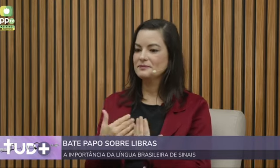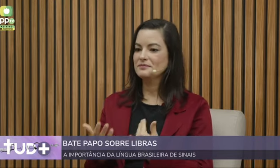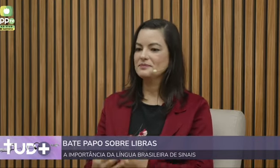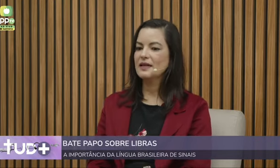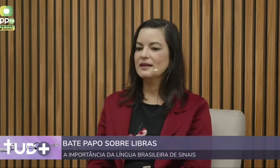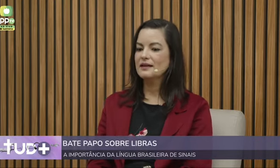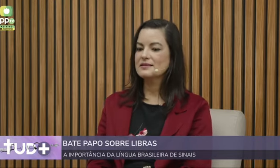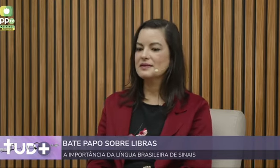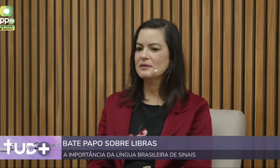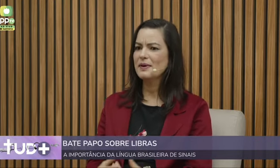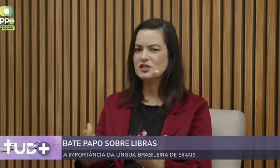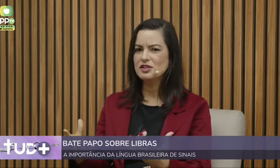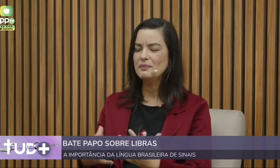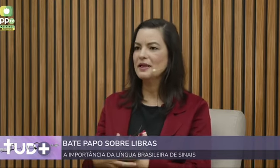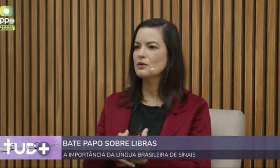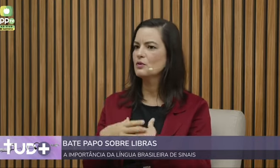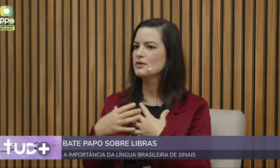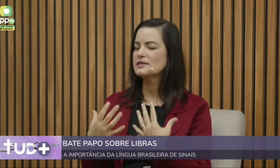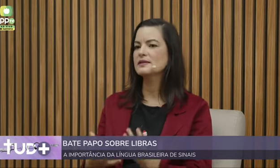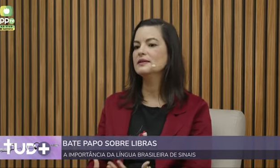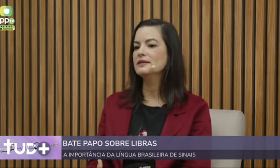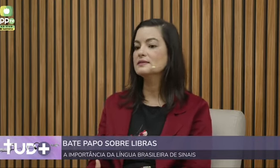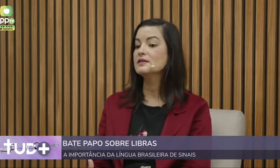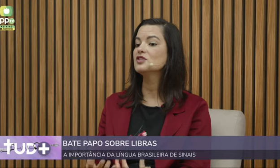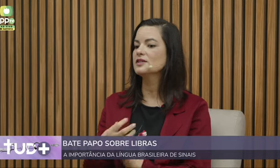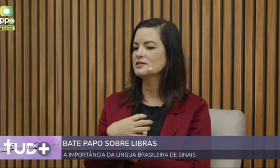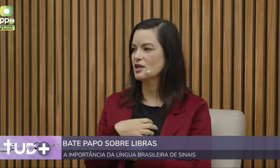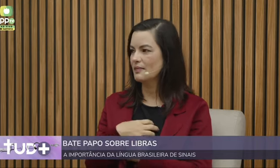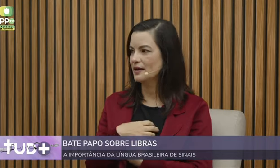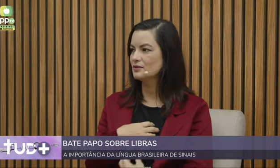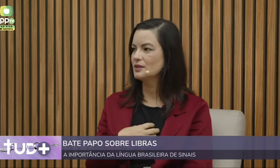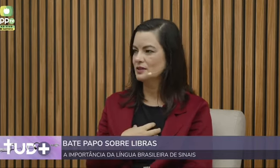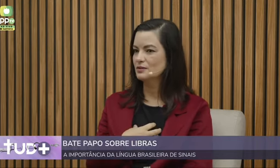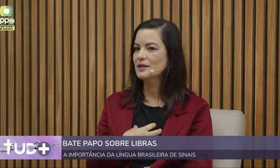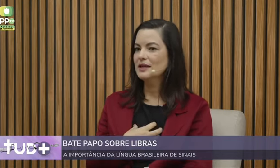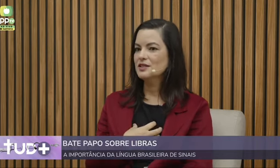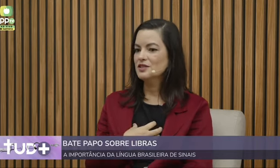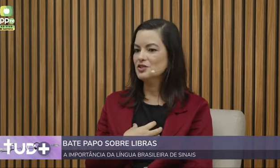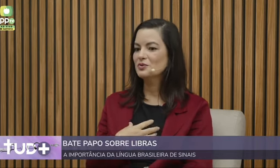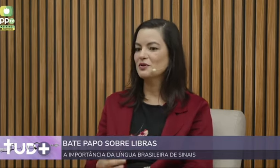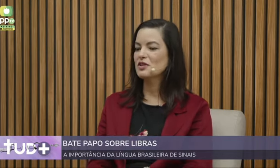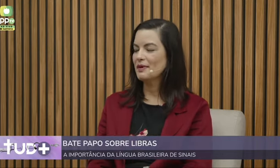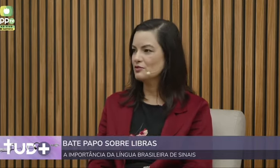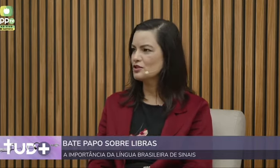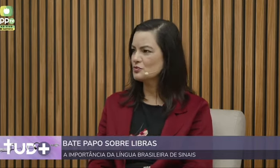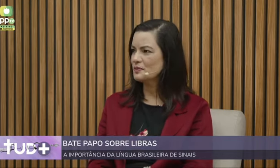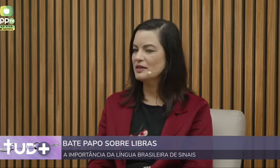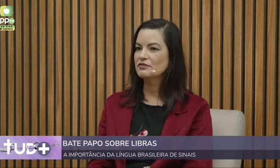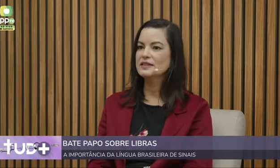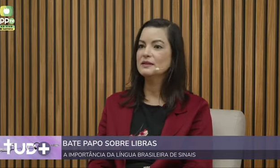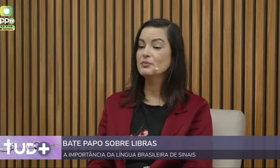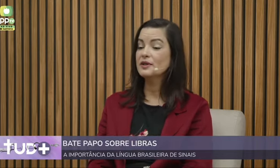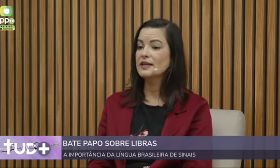essa empatia pela coisa e senti esse chamado que eu digo que é um chamado de Deus para minha vida,